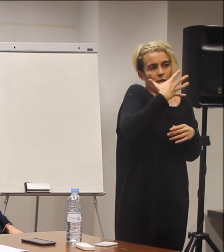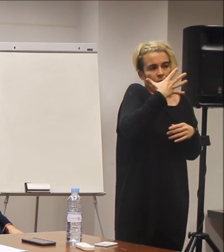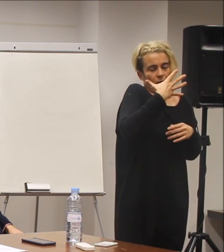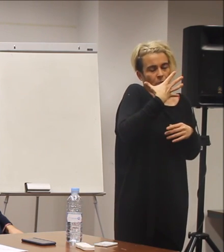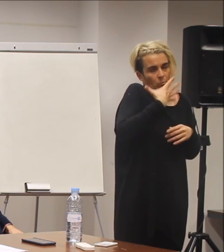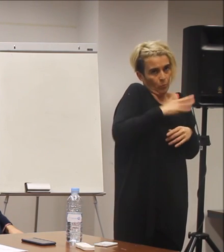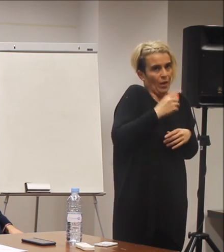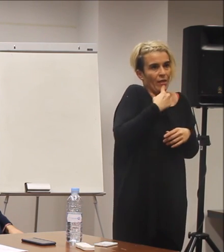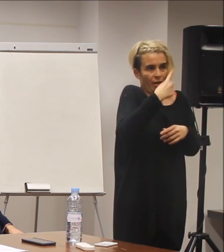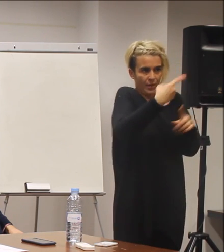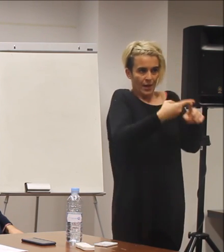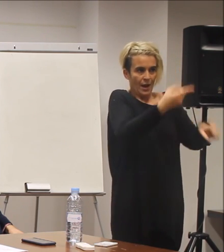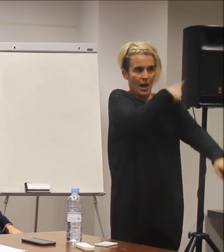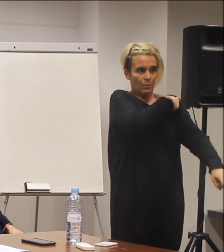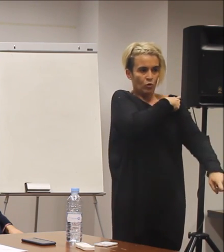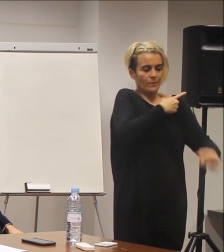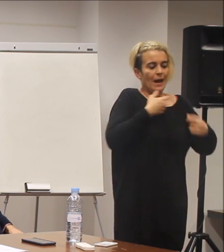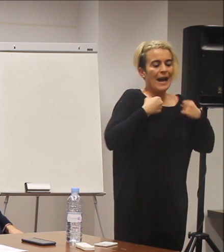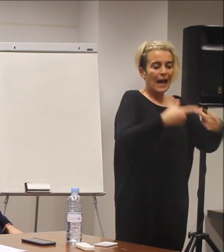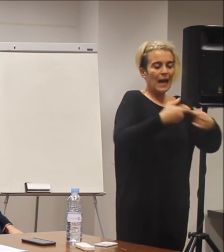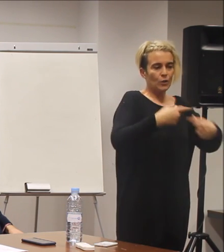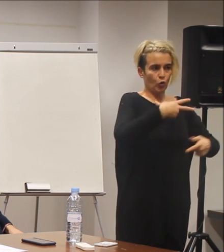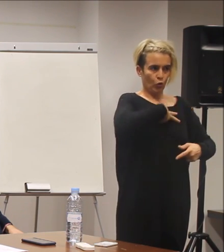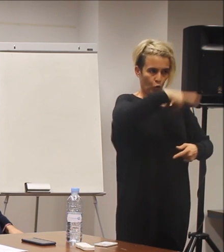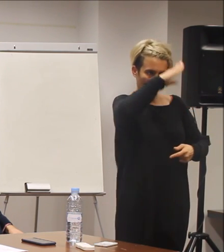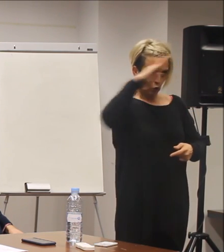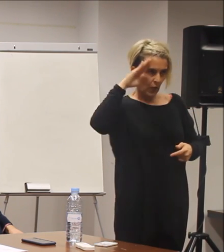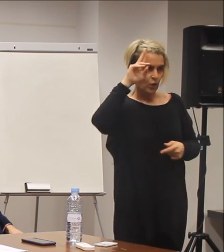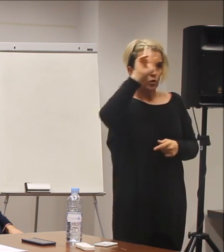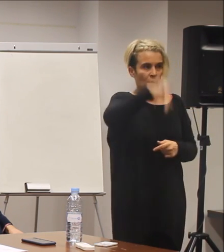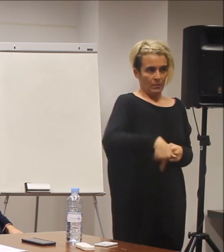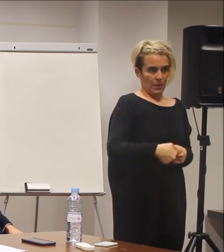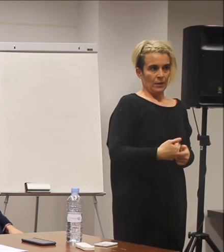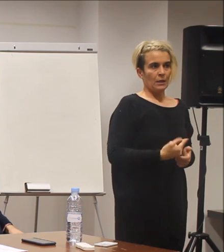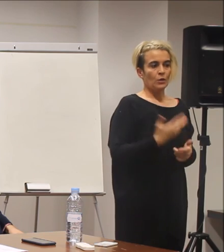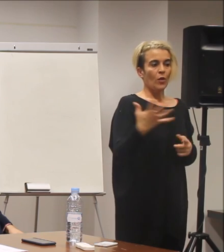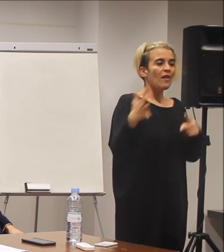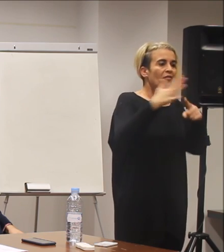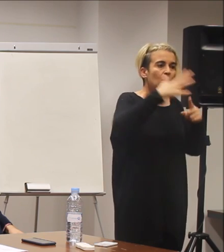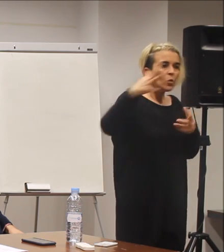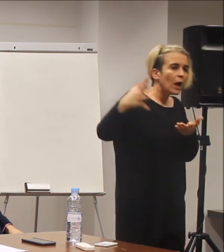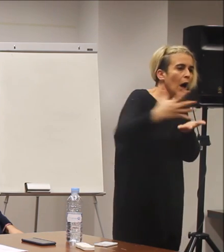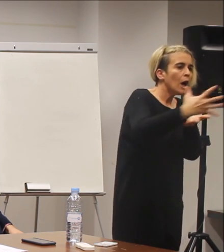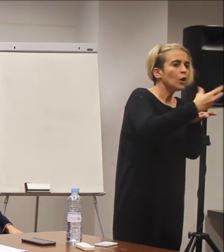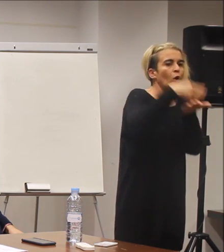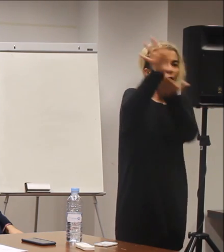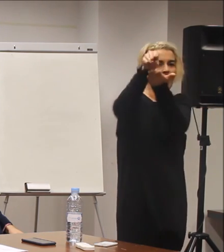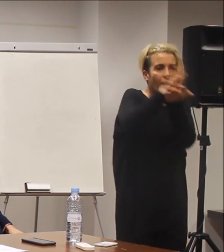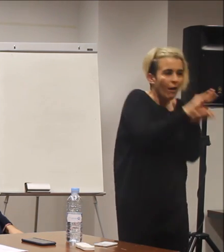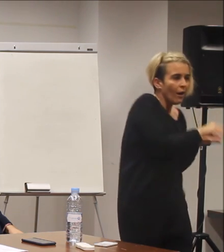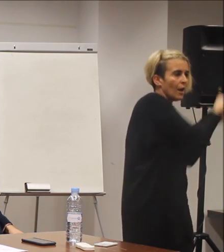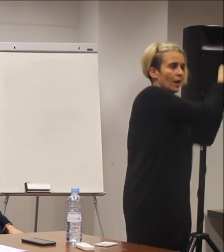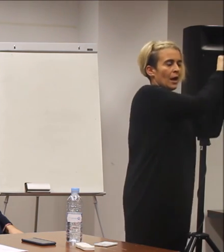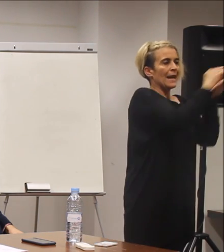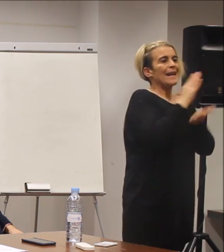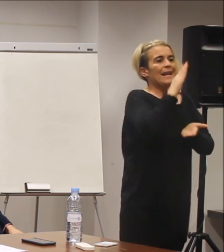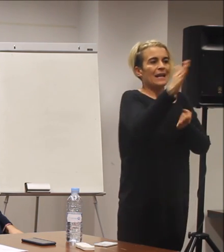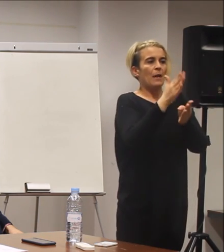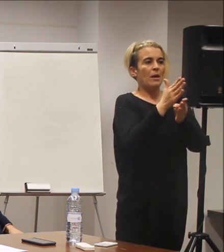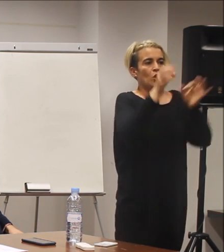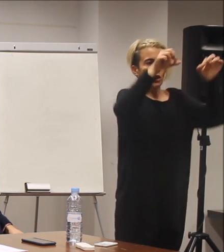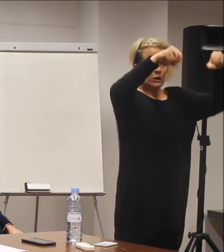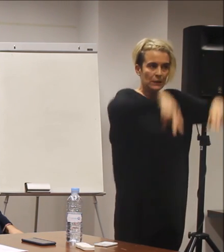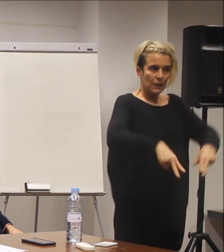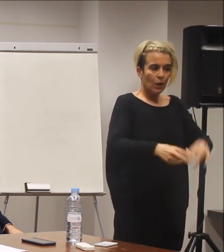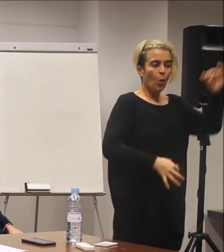abusiva. Y los gastos del notario, como ya he dicho. ¿Vale? Así que si tenéis todas esas facturas, yo os recomiendo que las recuperéis, que se haga la reclamación extrajudicial o que acudáis